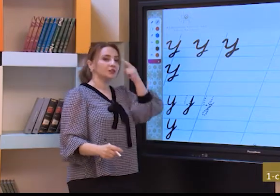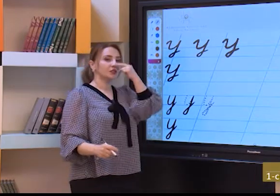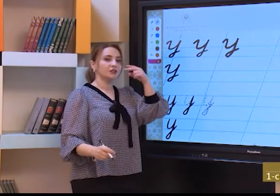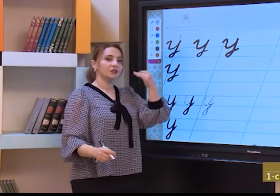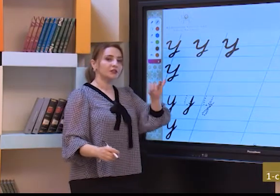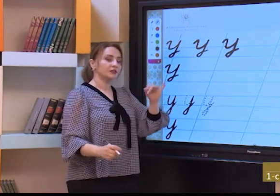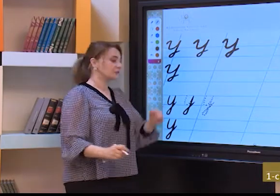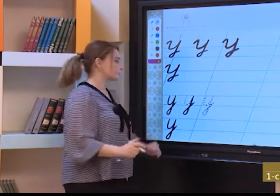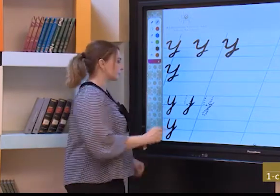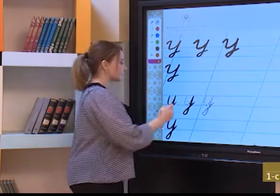Kiçik y hərfi.